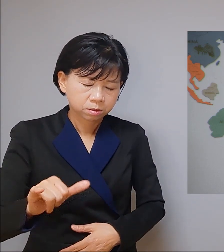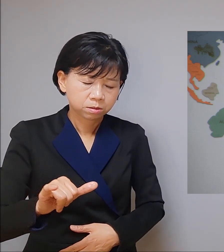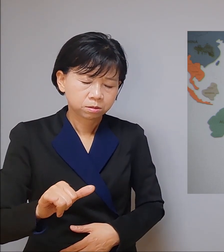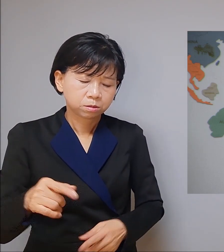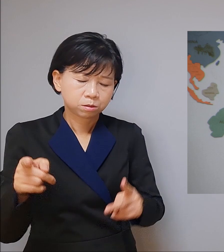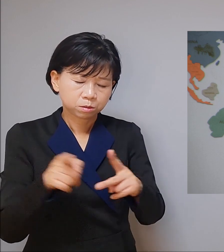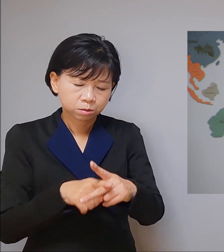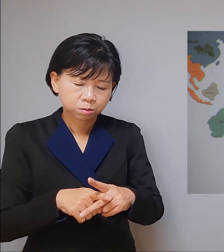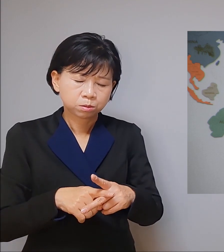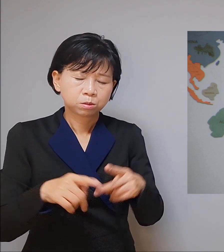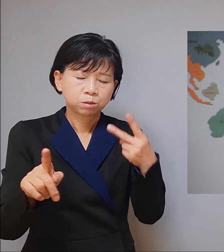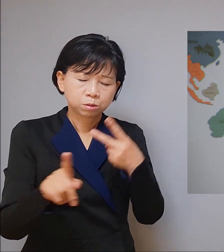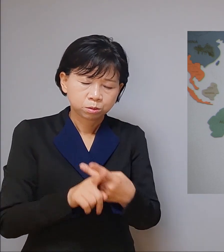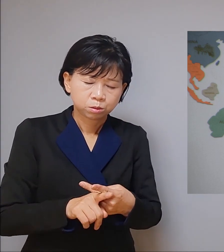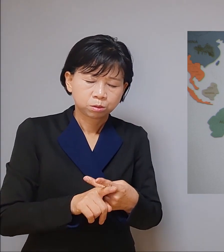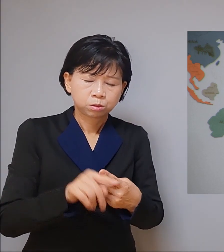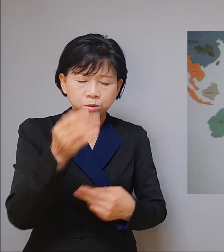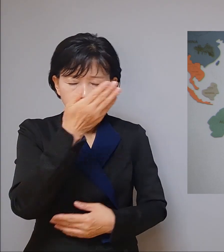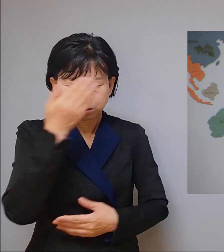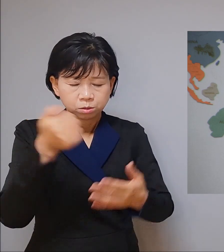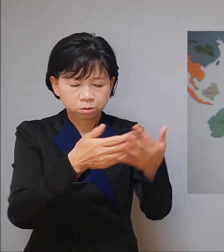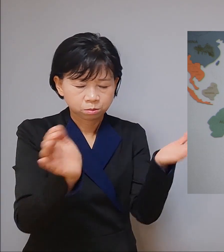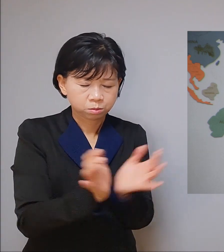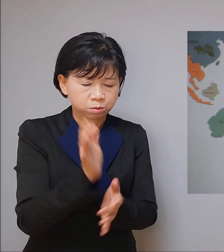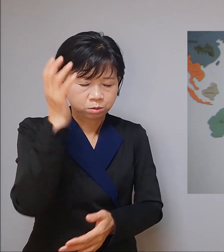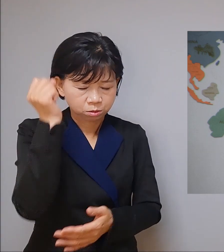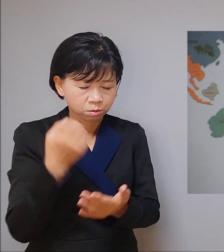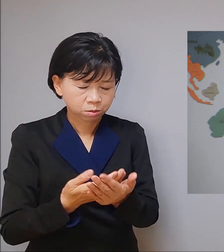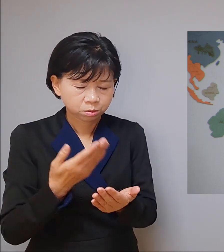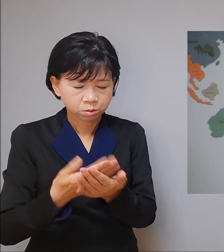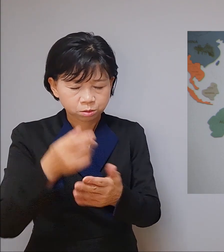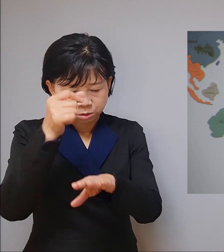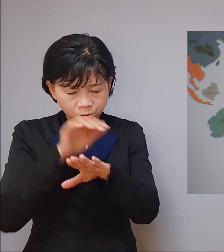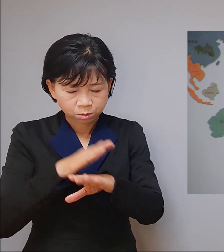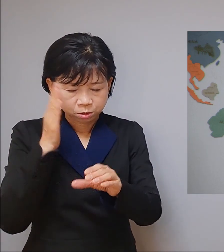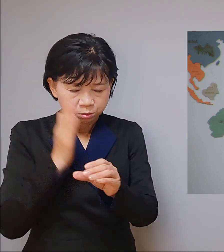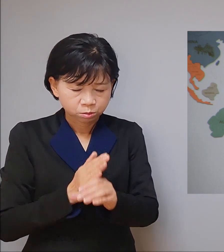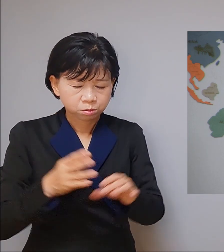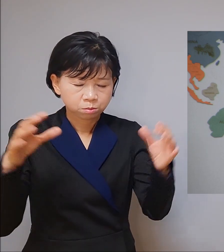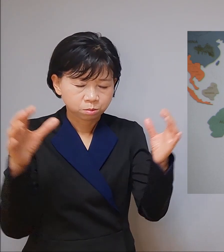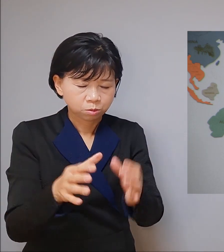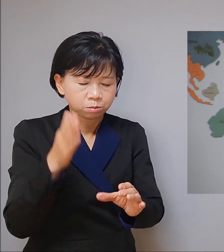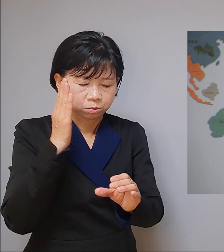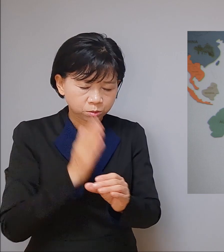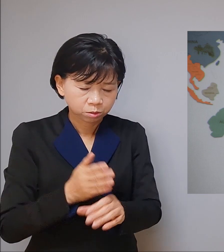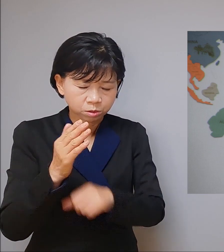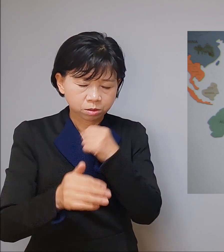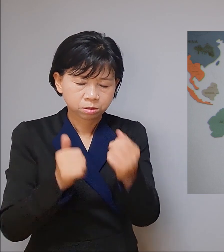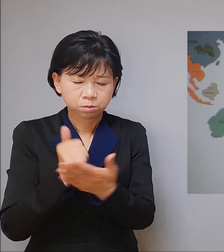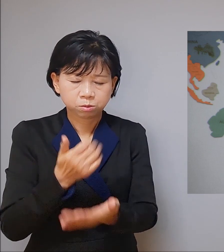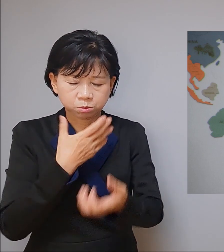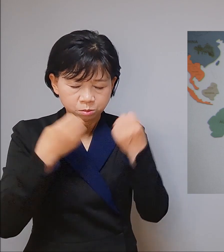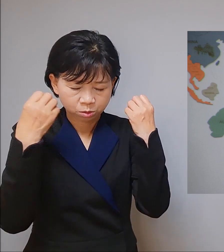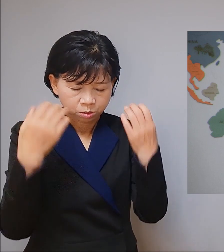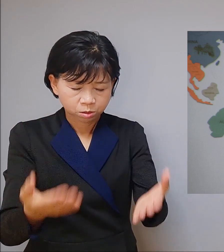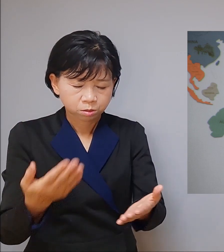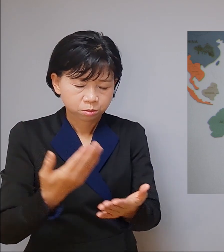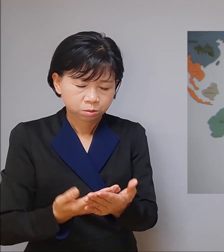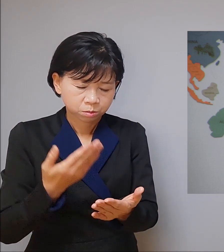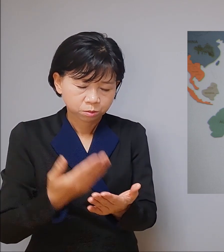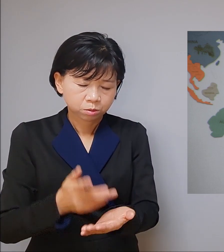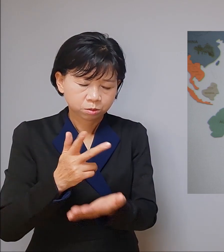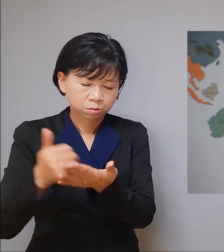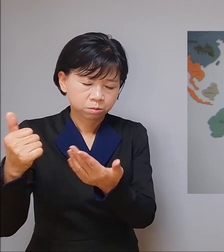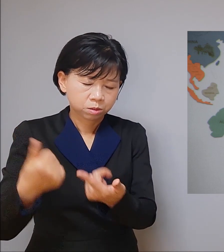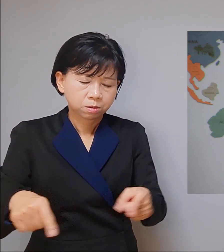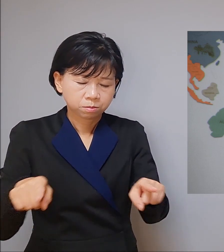유초등부 중고등부 또 우리 청년부 하나님 기억하여 주셔서 예배하는 가운데 모임하는 가운데 하나님이 축복하여 주시고 주님과